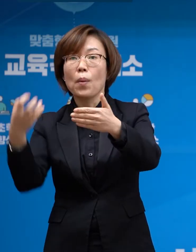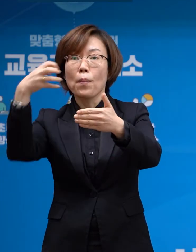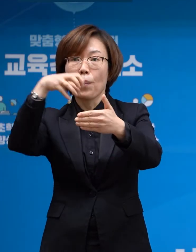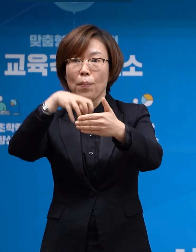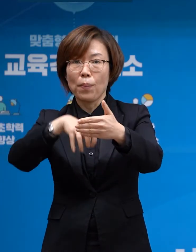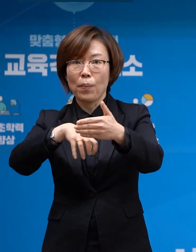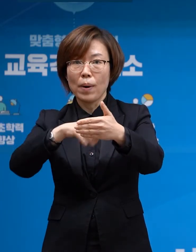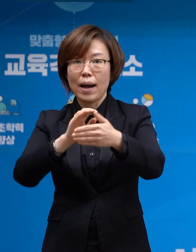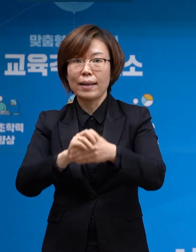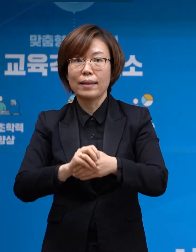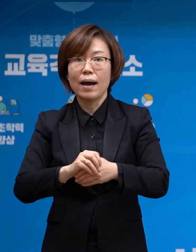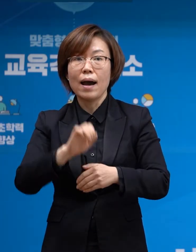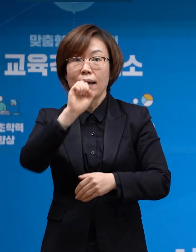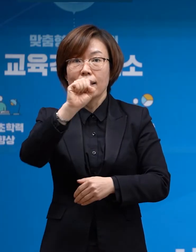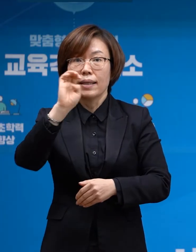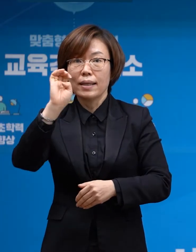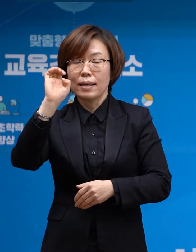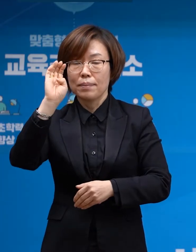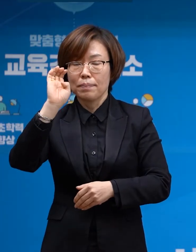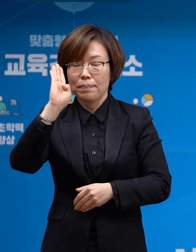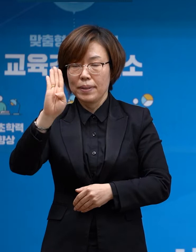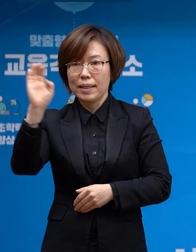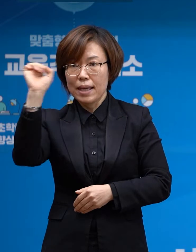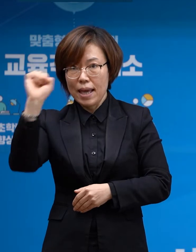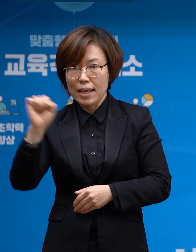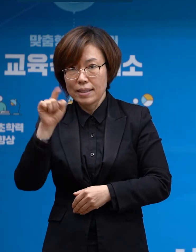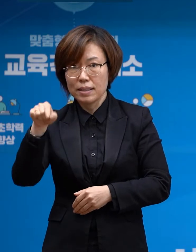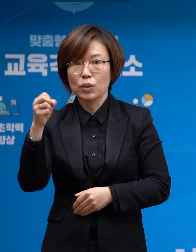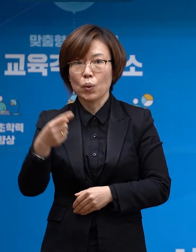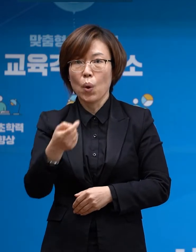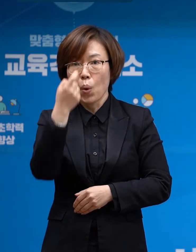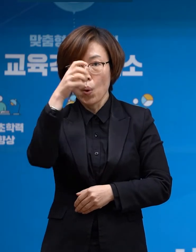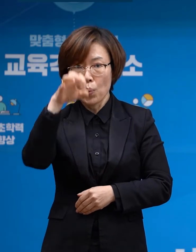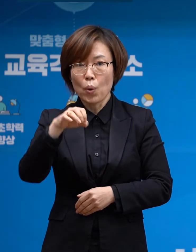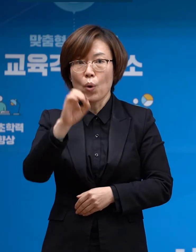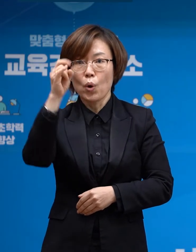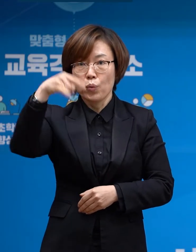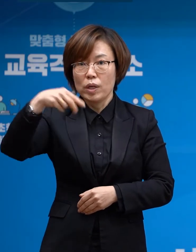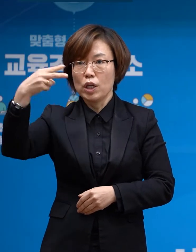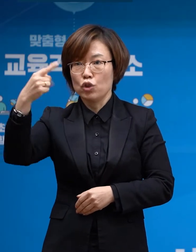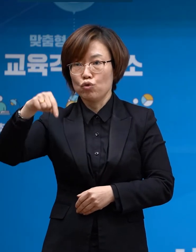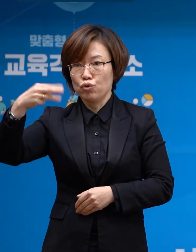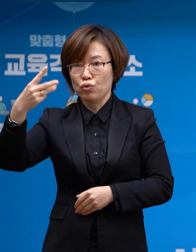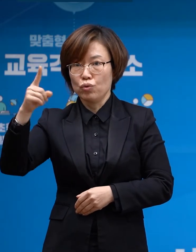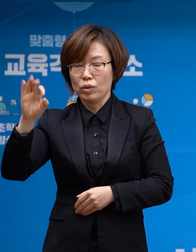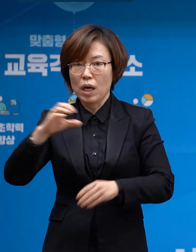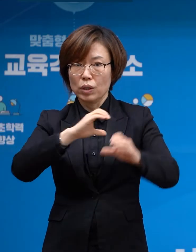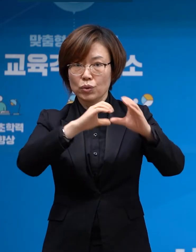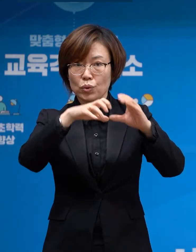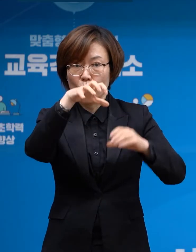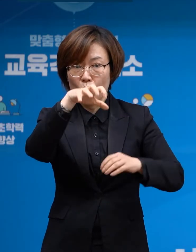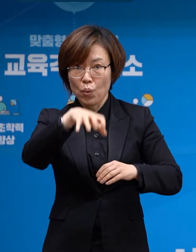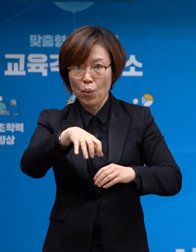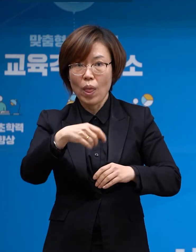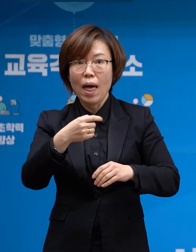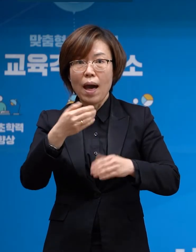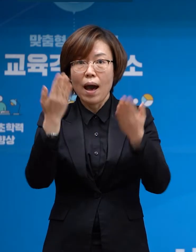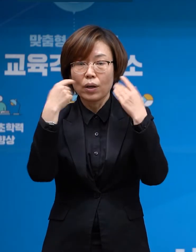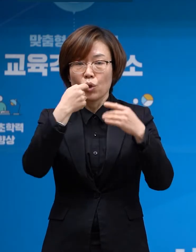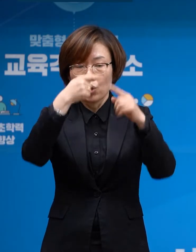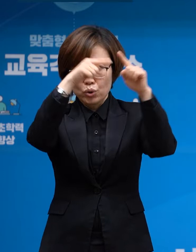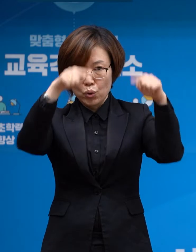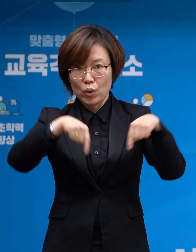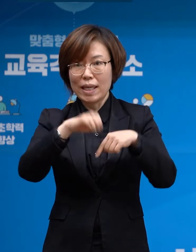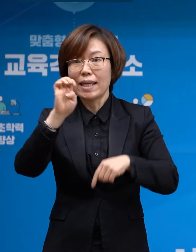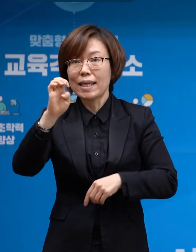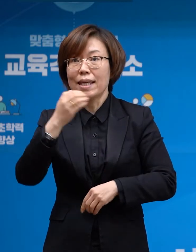있는 EBS 온라인 클래스, 학습 커뮤니티 위두랑, 온라인 소통 공간 학교 종이,